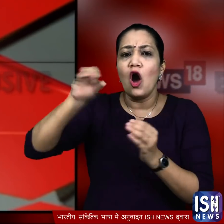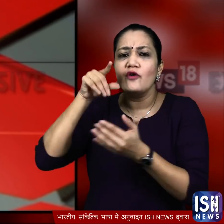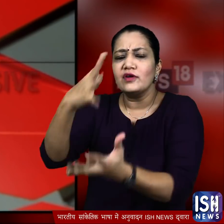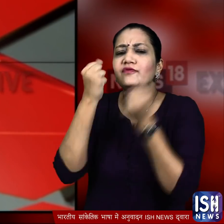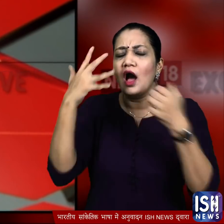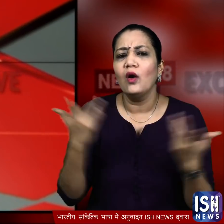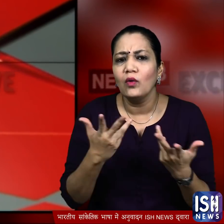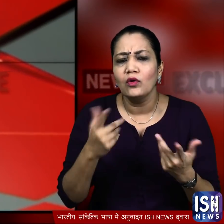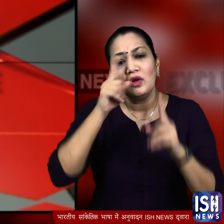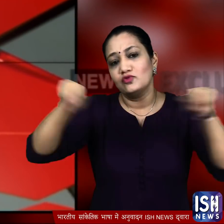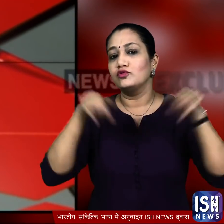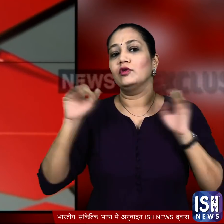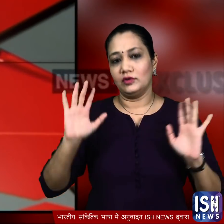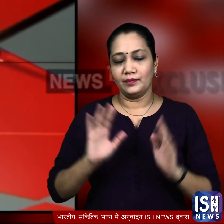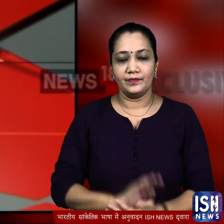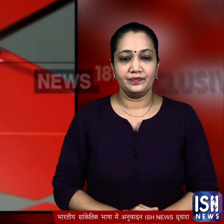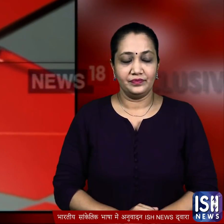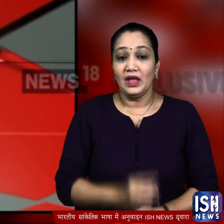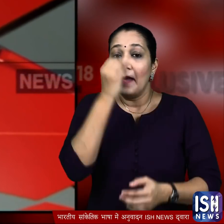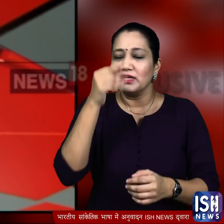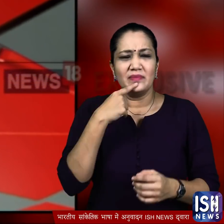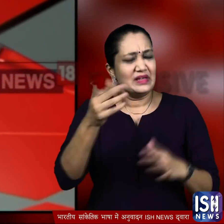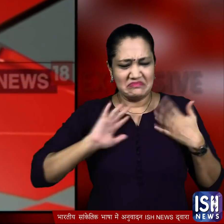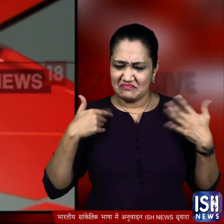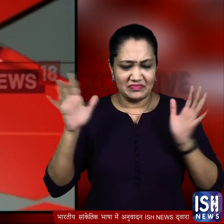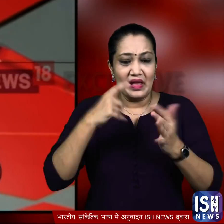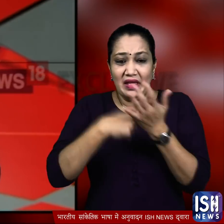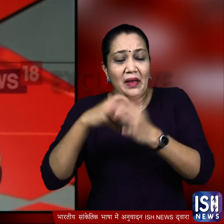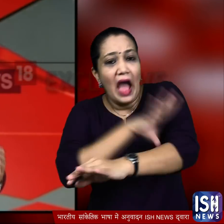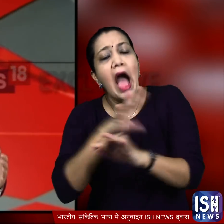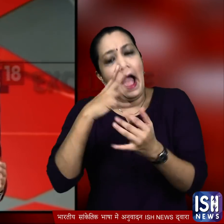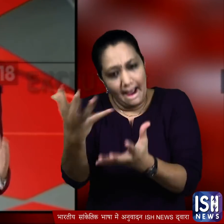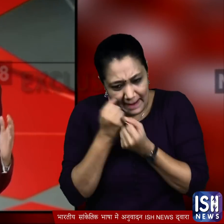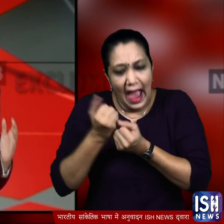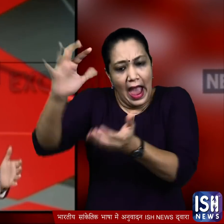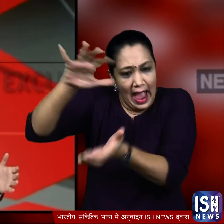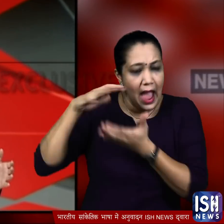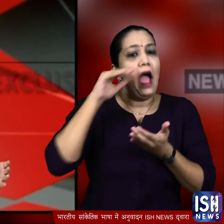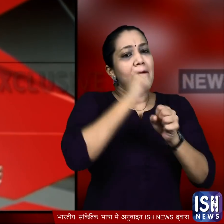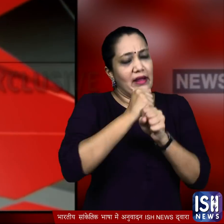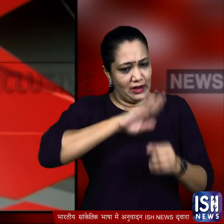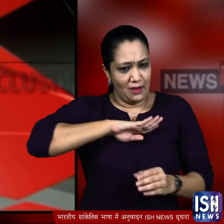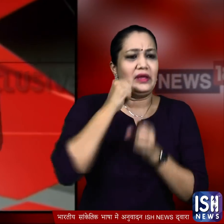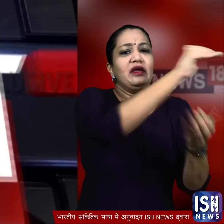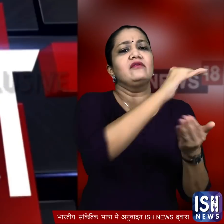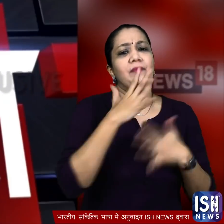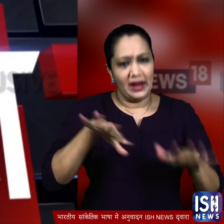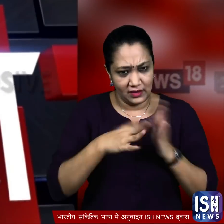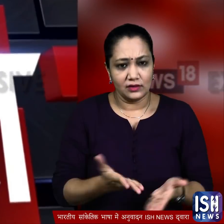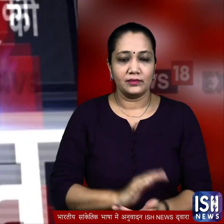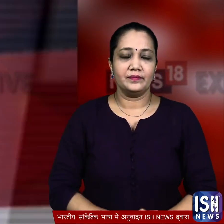के दफ्तर में मिलना गैर कानूनी है। वहीं बीजेपी का दावा है कि रेमडेसिविर की खेप उसने महाराष्ट्र सरकार के लिए ही मंगवाई